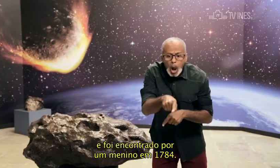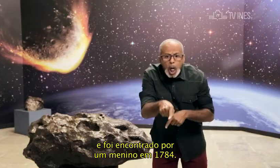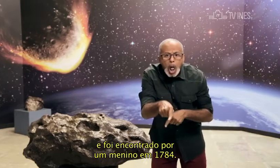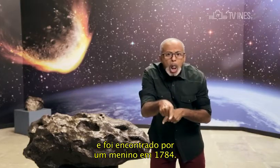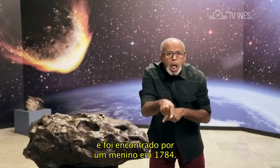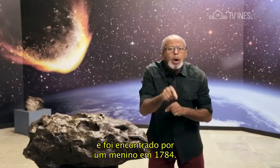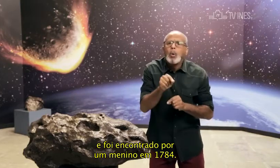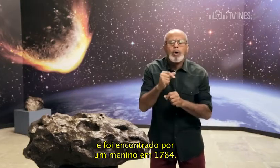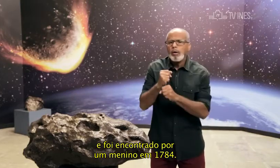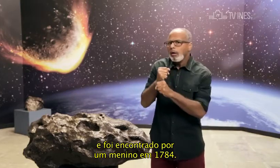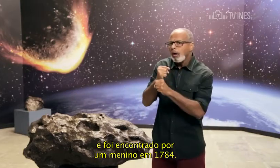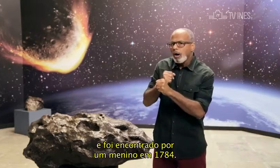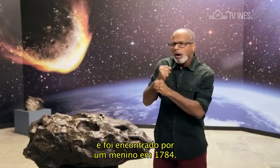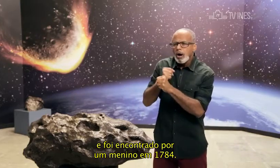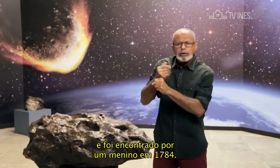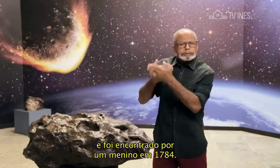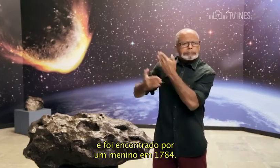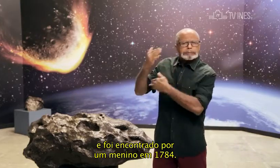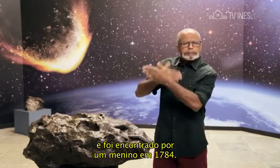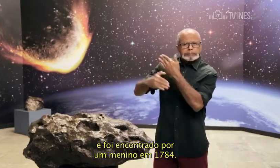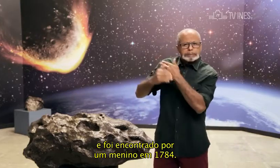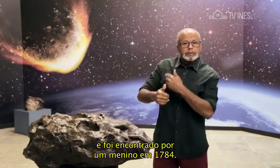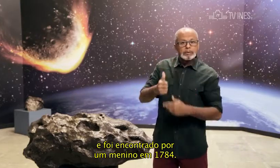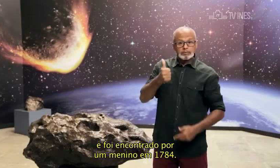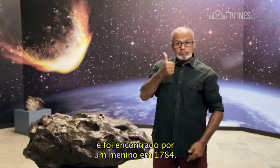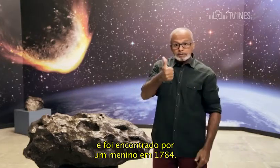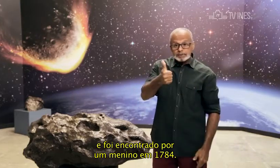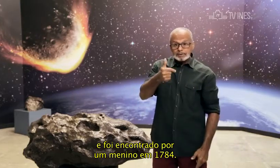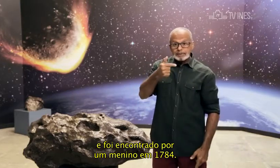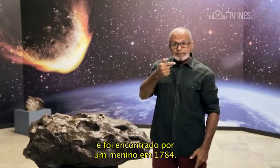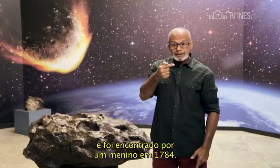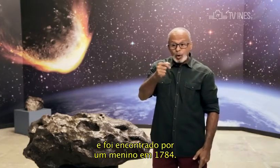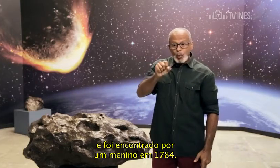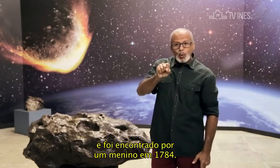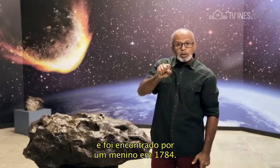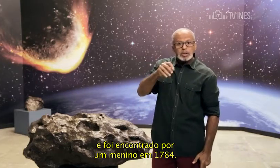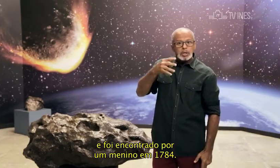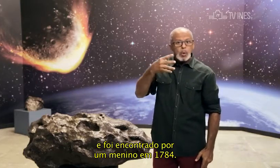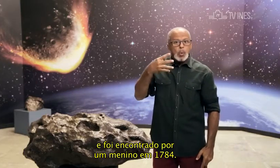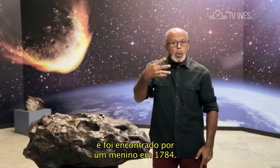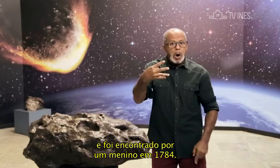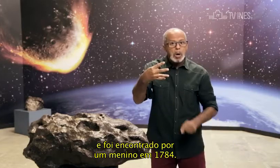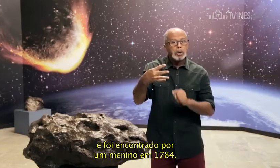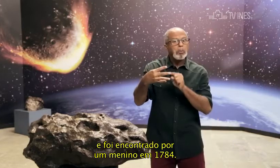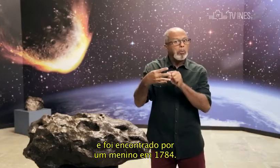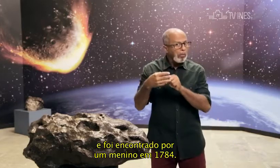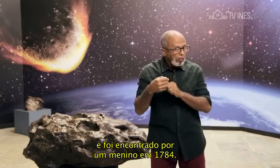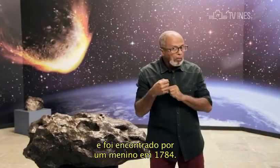em 1784.